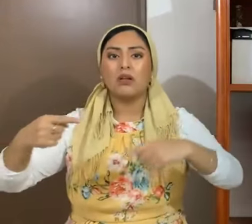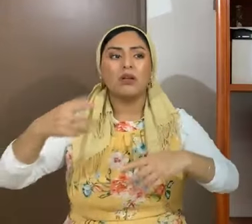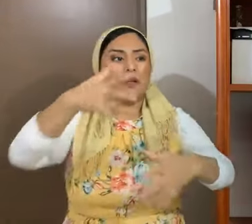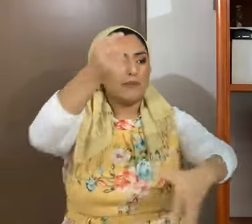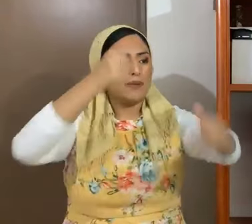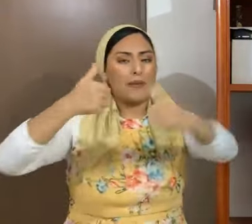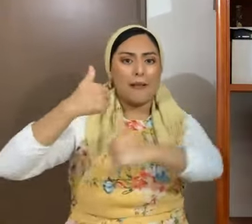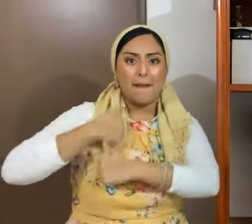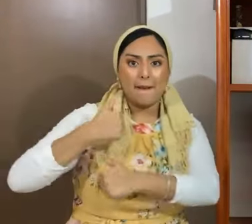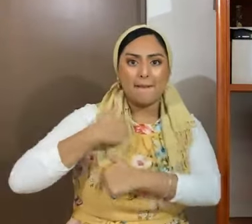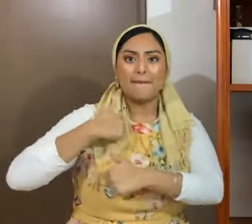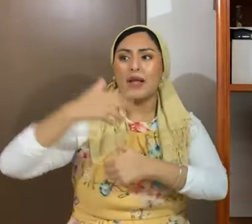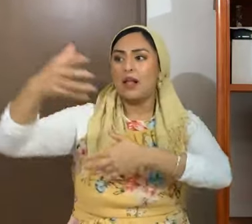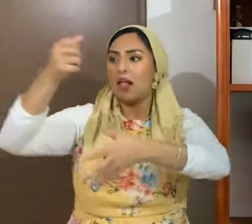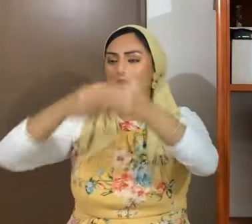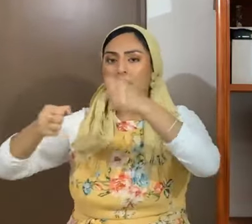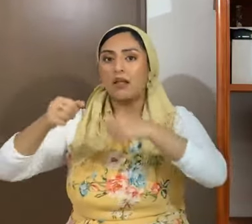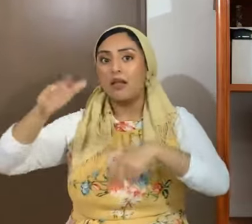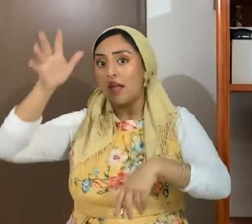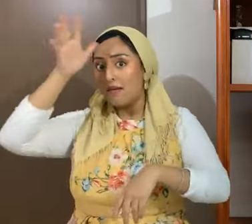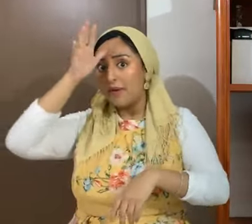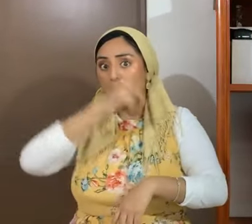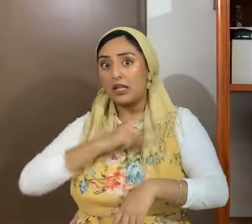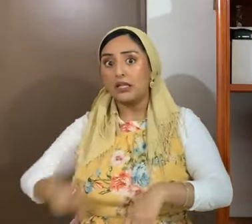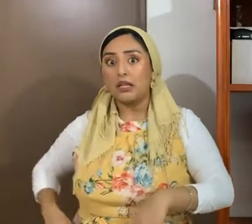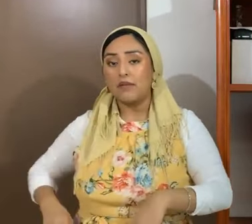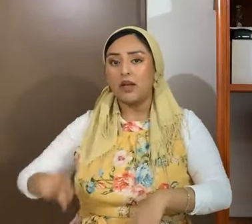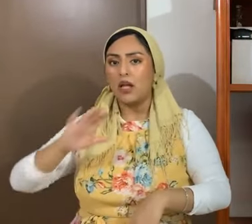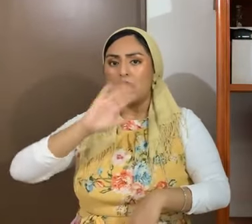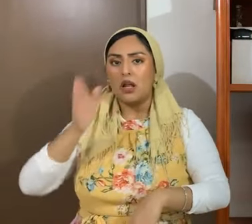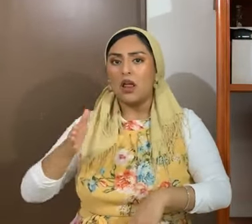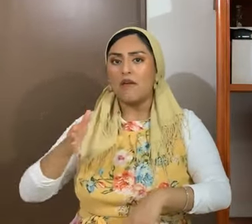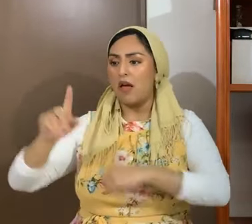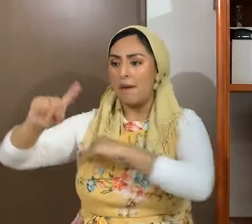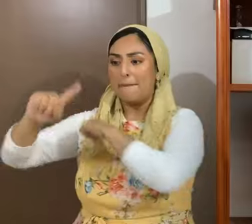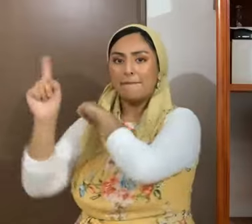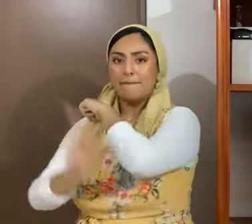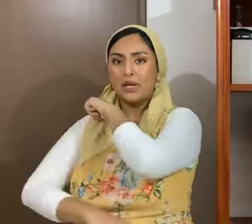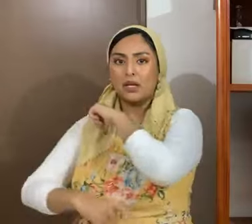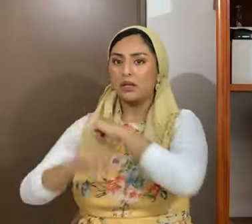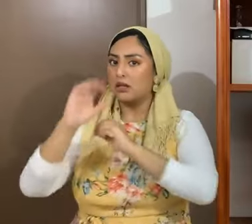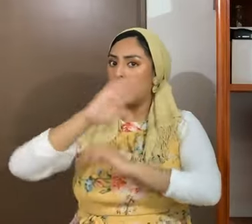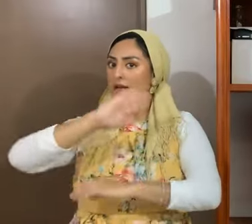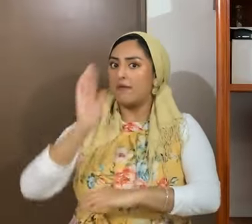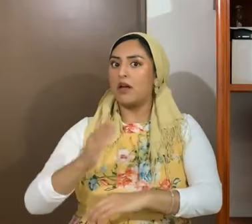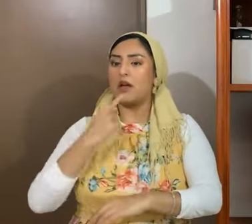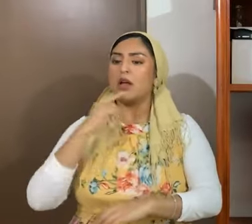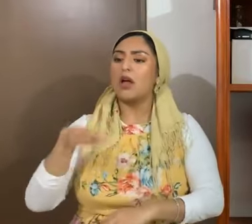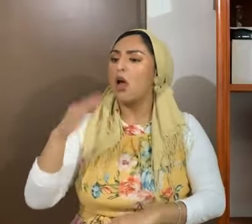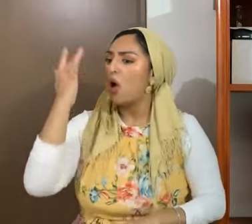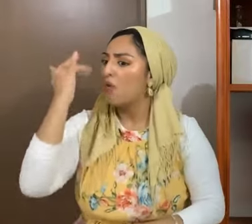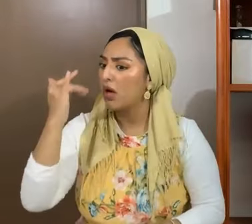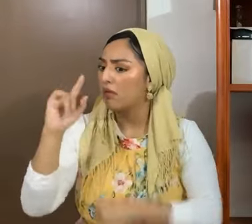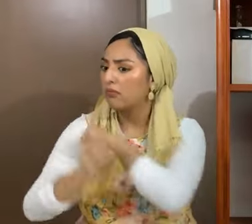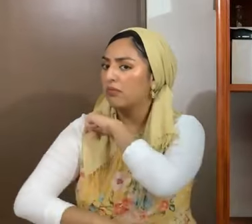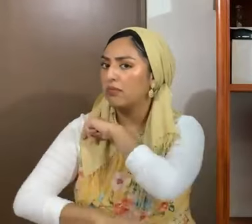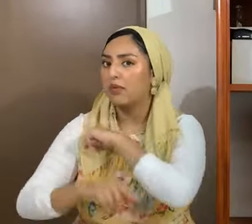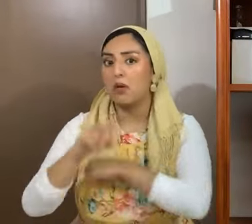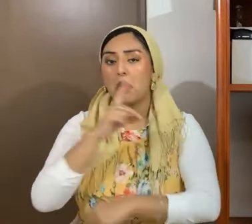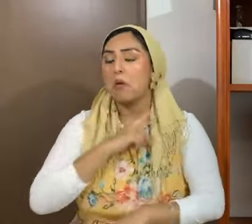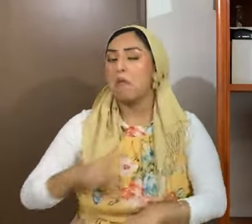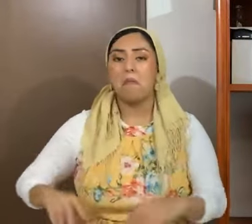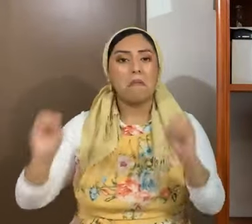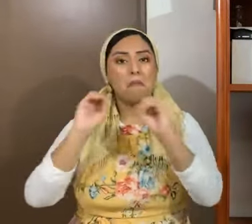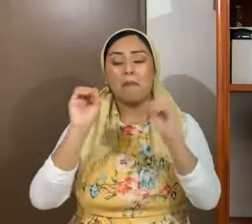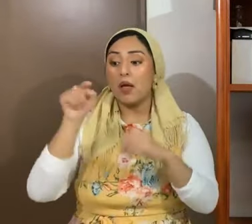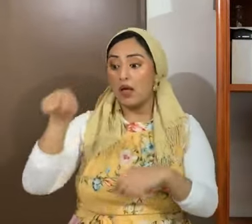corriesen delante de él. Y su padre nunca le había entristecido en todos sus días o con decirle, ¿por qué haces así? Además, este